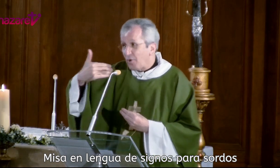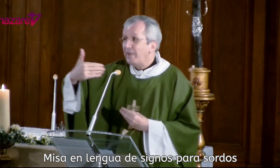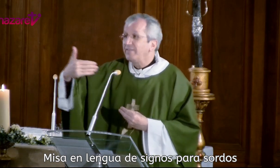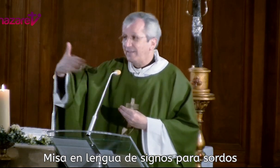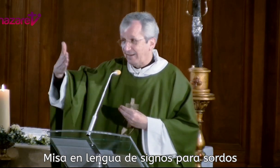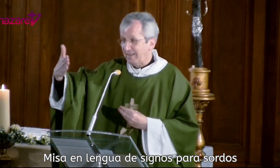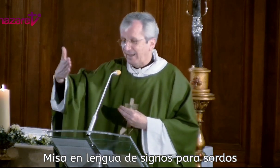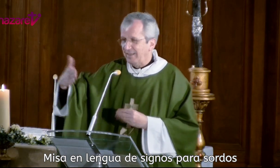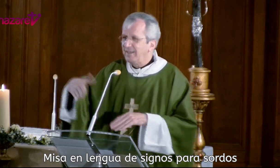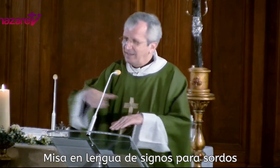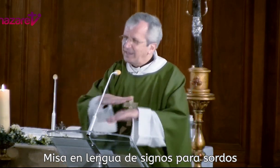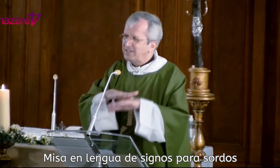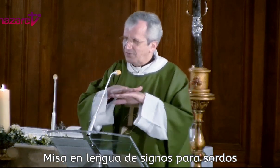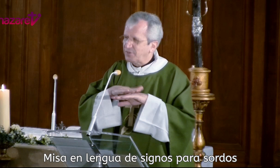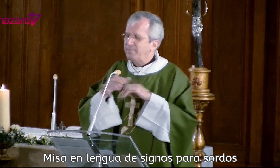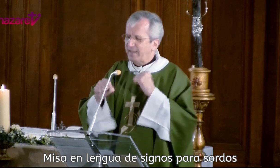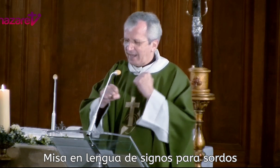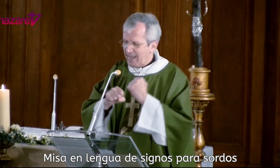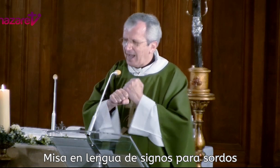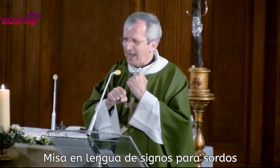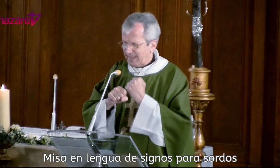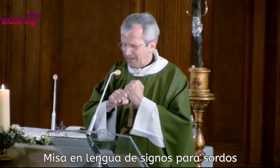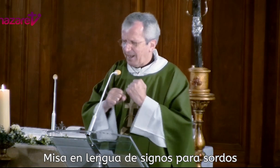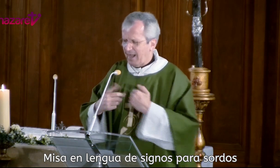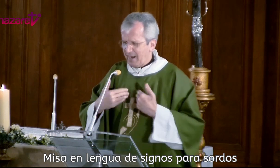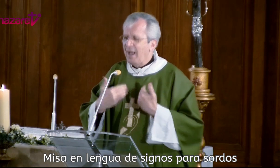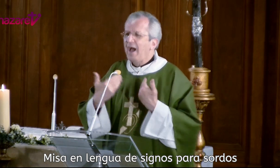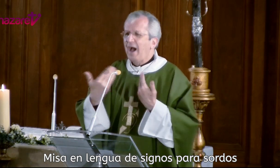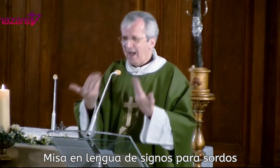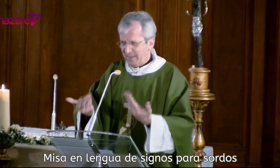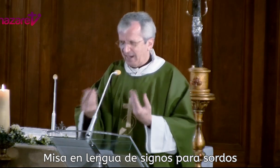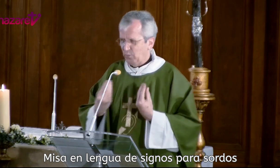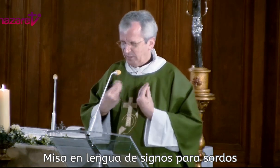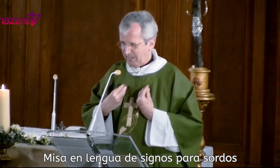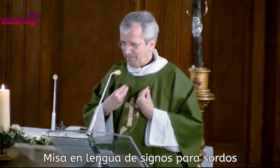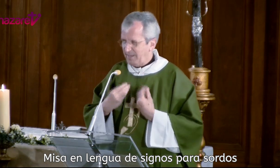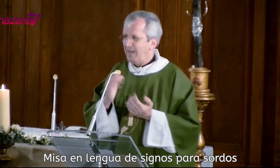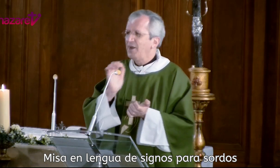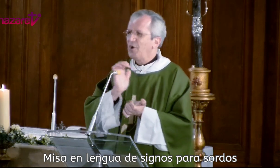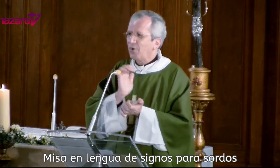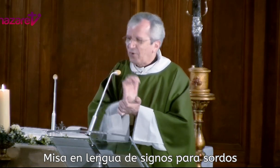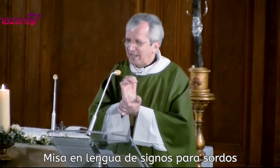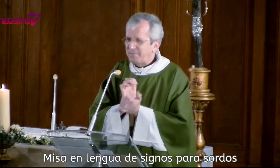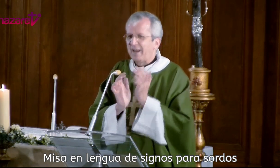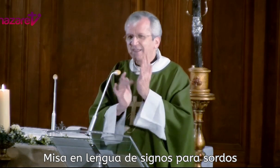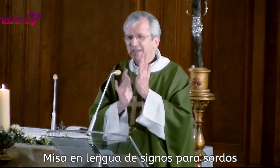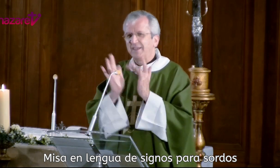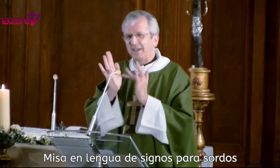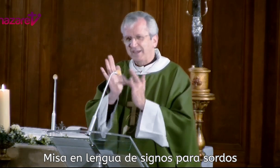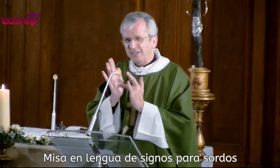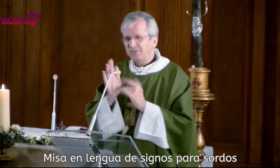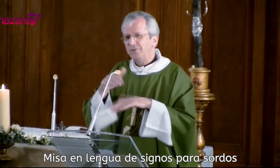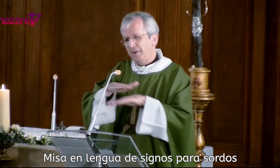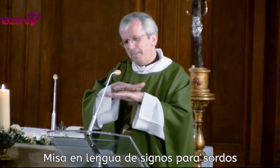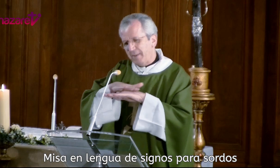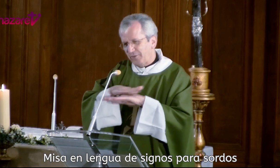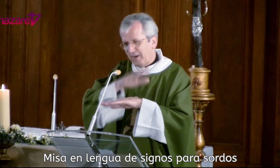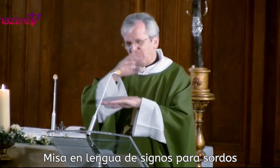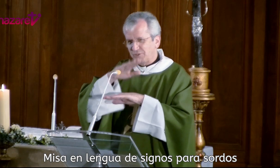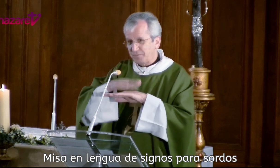de eternidad y se nos invitará a trabajar, a dar nuestra vida con la esperanza de que Cristo perdona nuestros